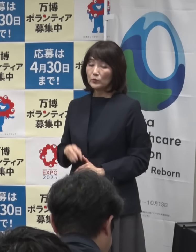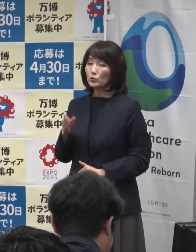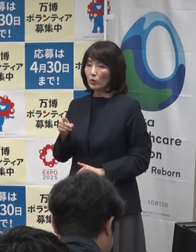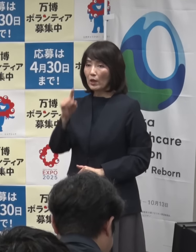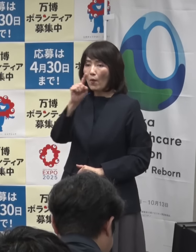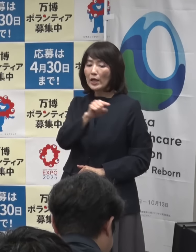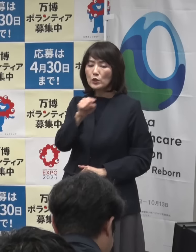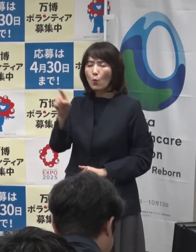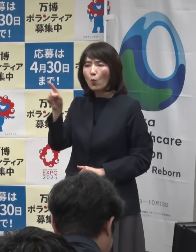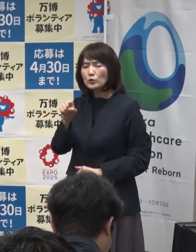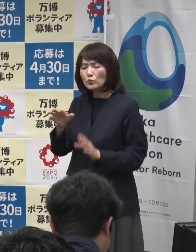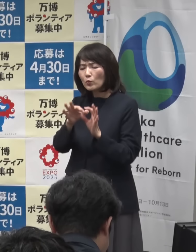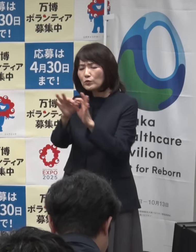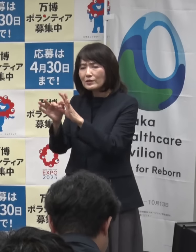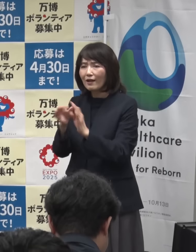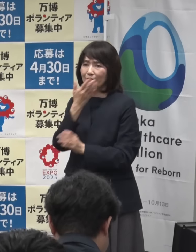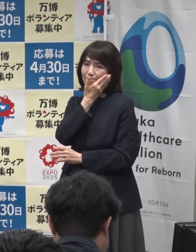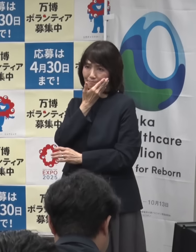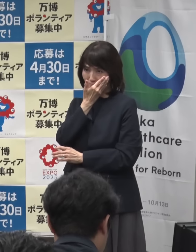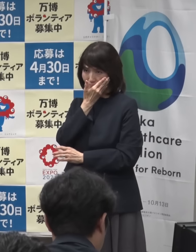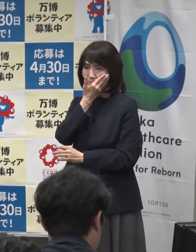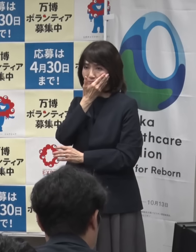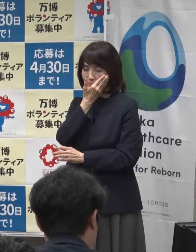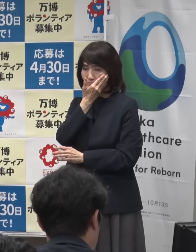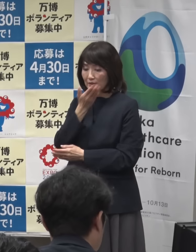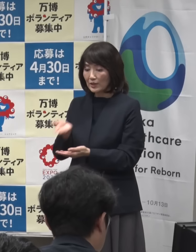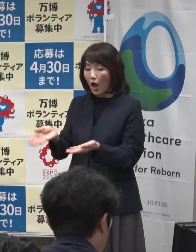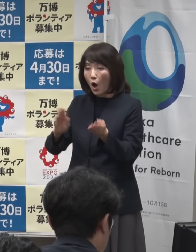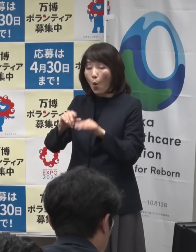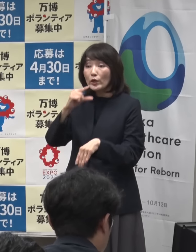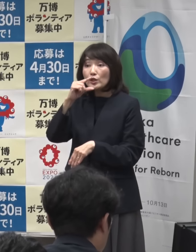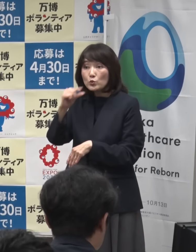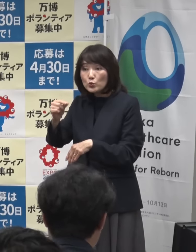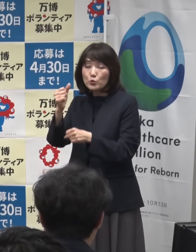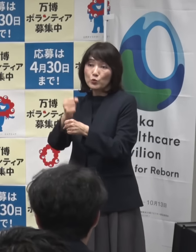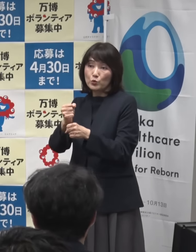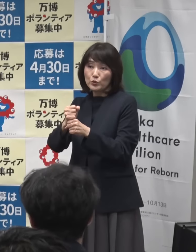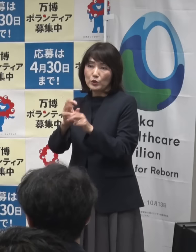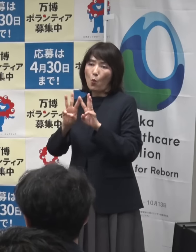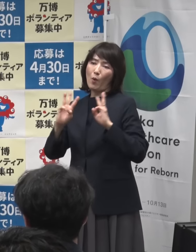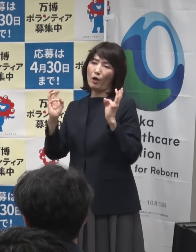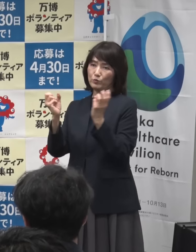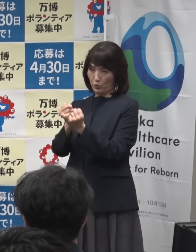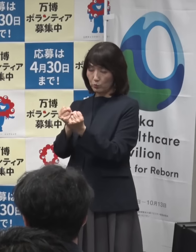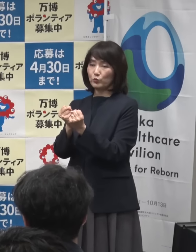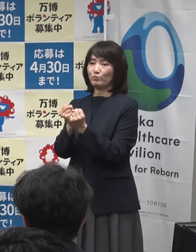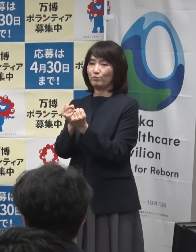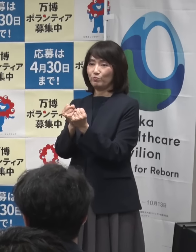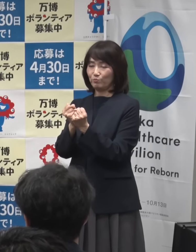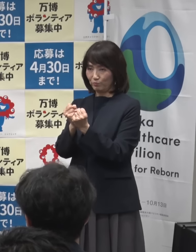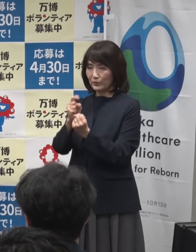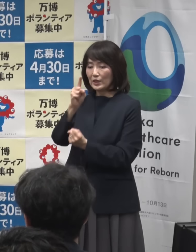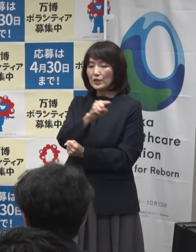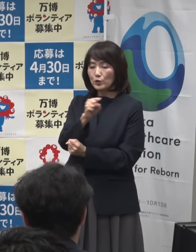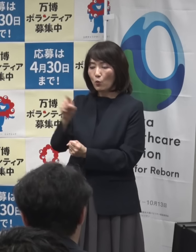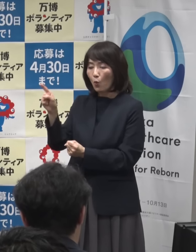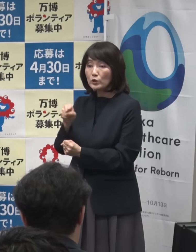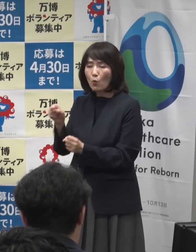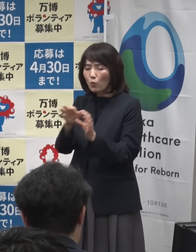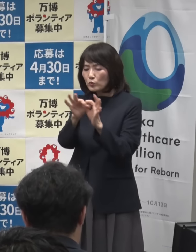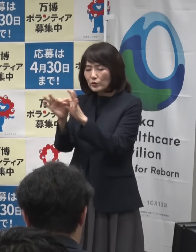り人と人とのつながりが重要だということで、折り鶴作りのワークショップを行います。人と人とがつながることを祈